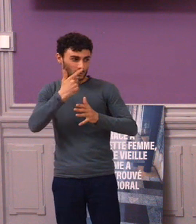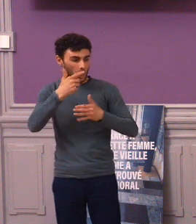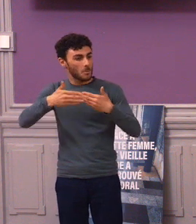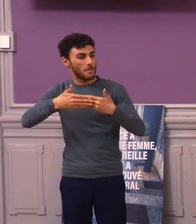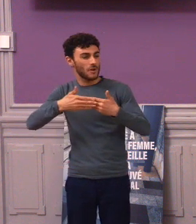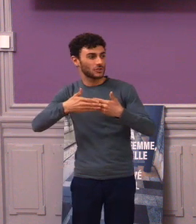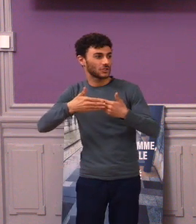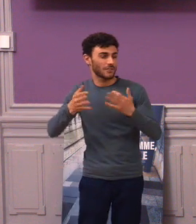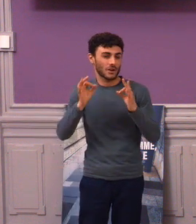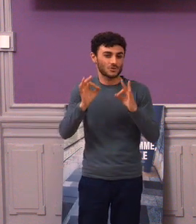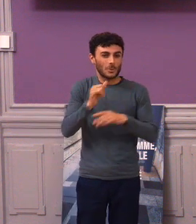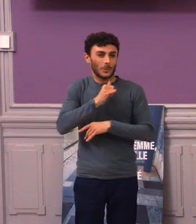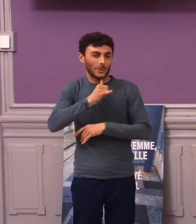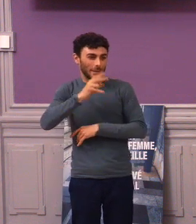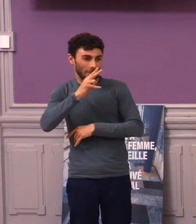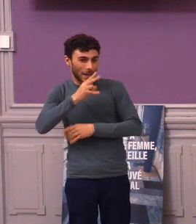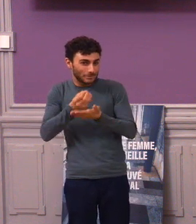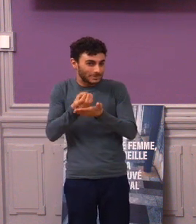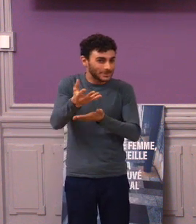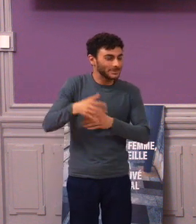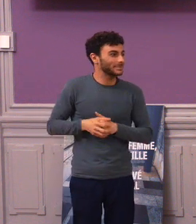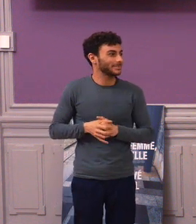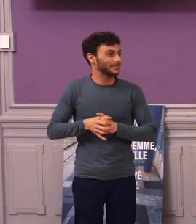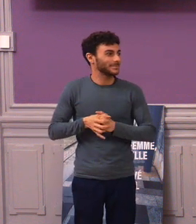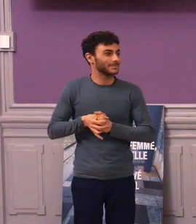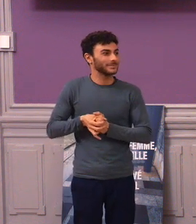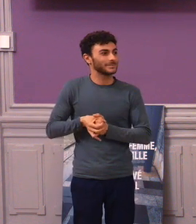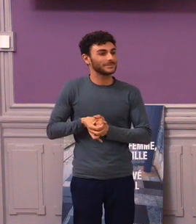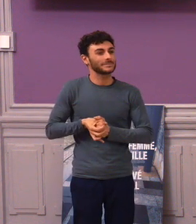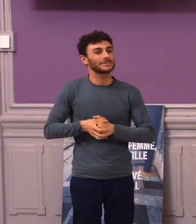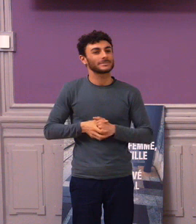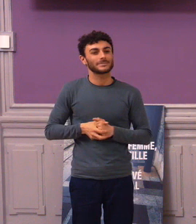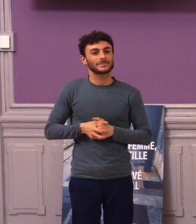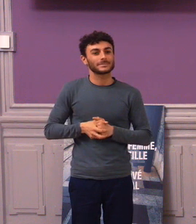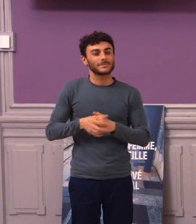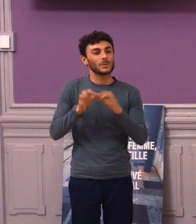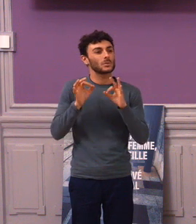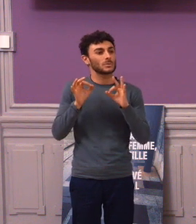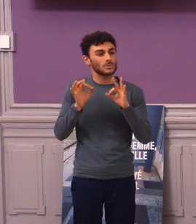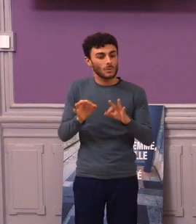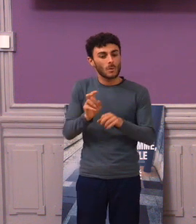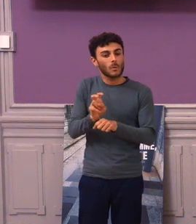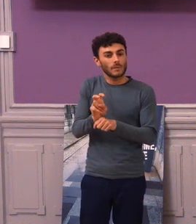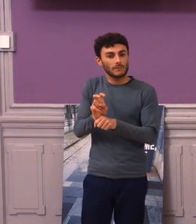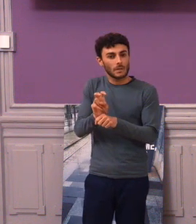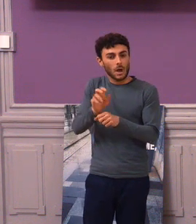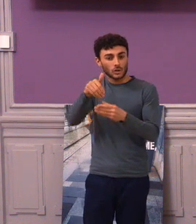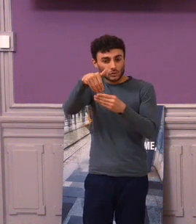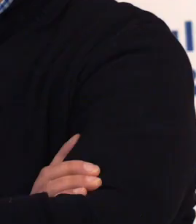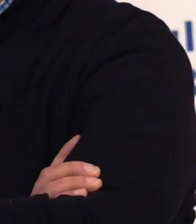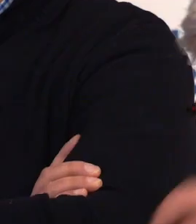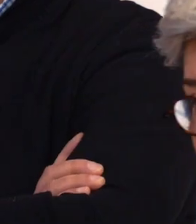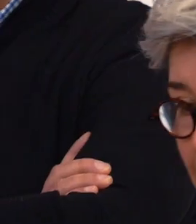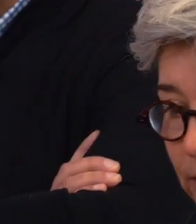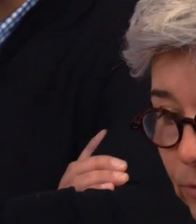une petite blague donc le Conservatoire oui à rayonnement régional du Grand Besançon